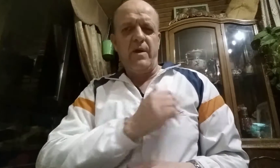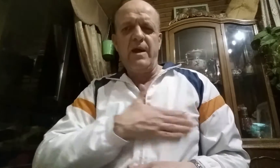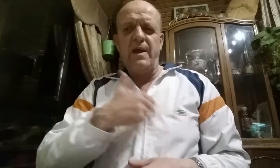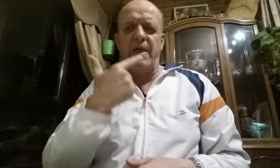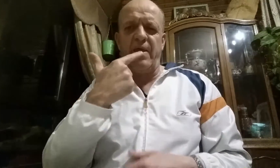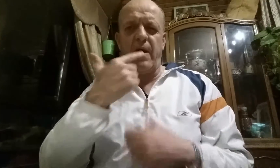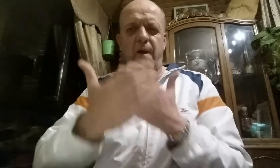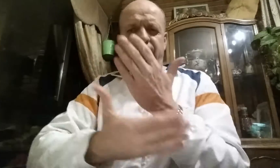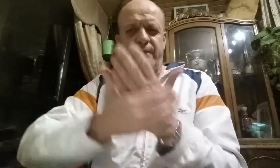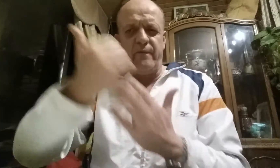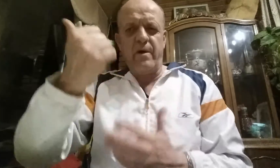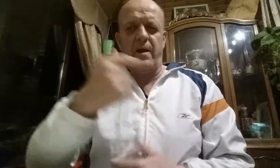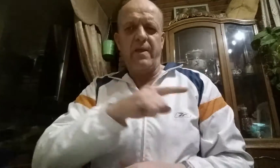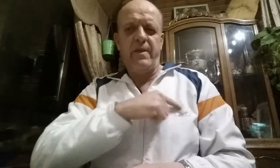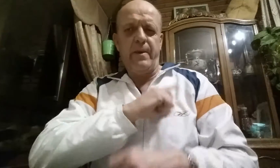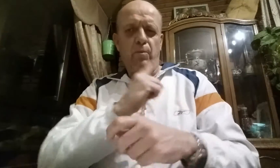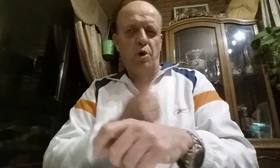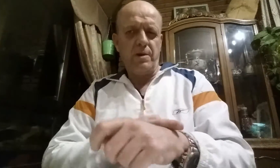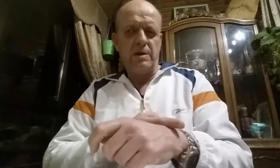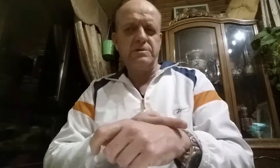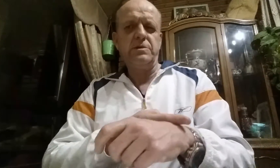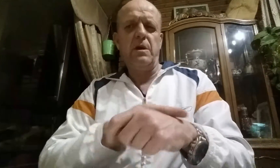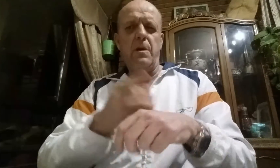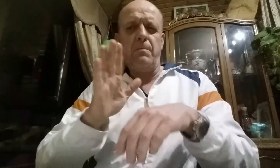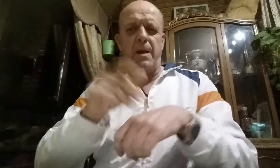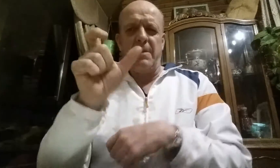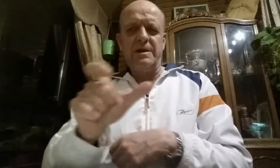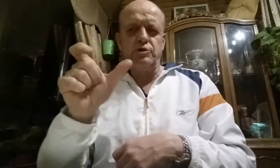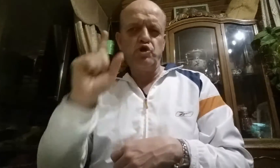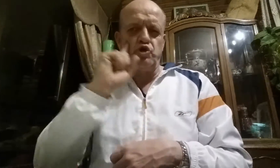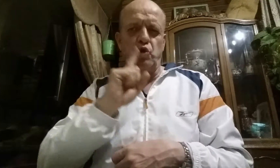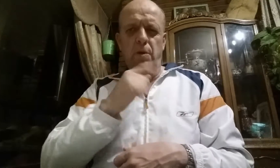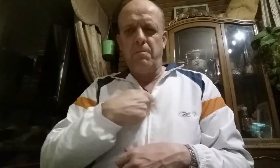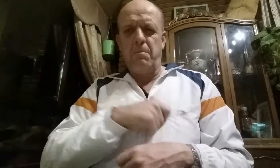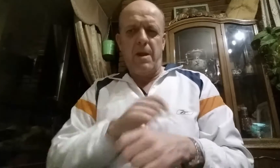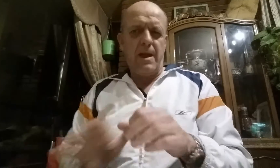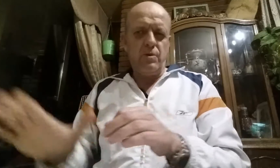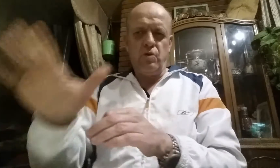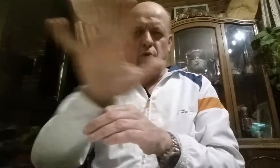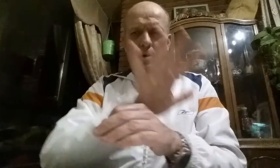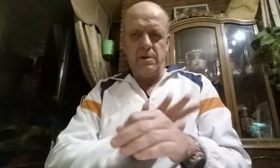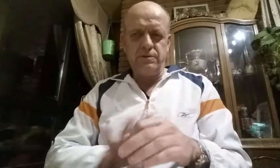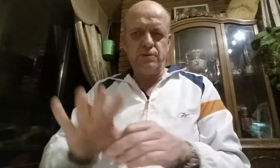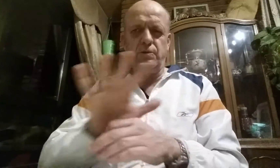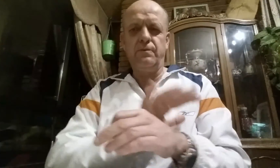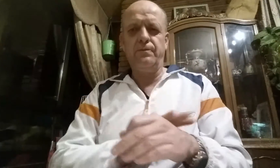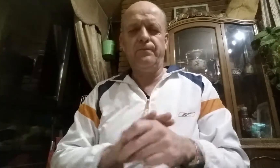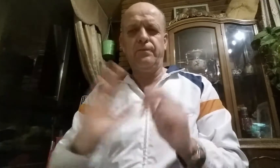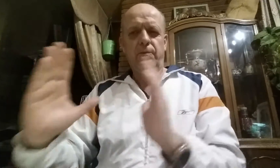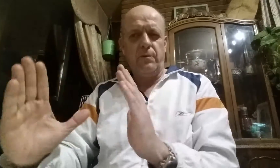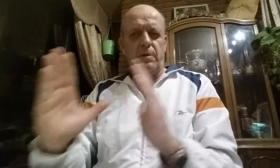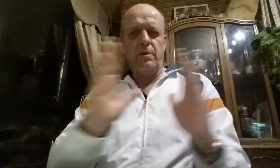No sé, no sé qué contrarías a ese tiende ya, por Dios, ya te llamar todo o a quien sea. Esto es entre barilíricos.